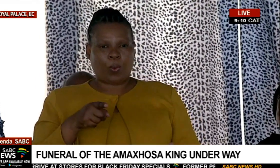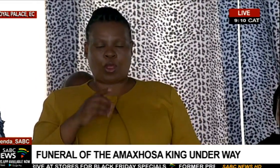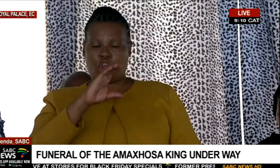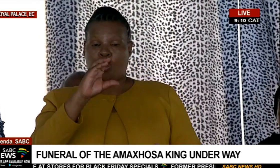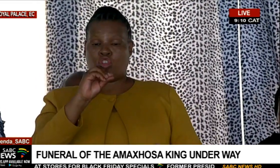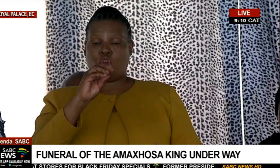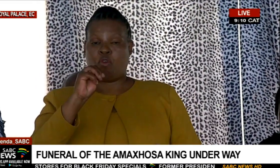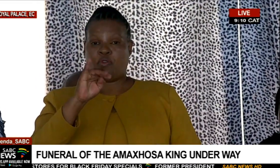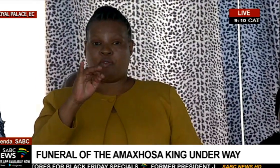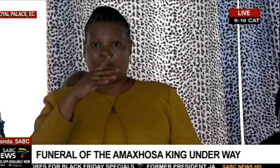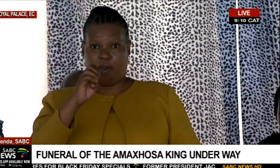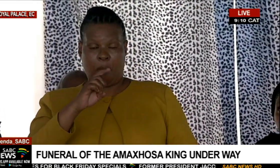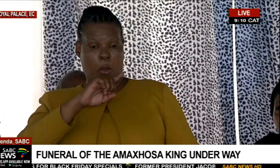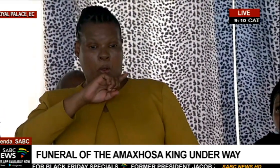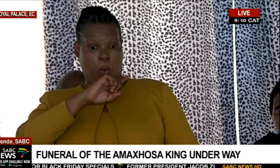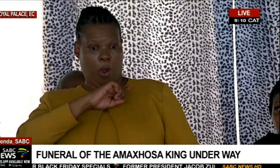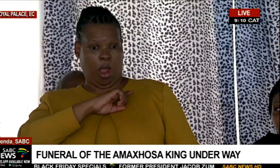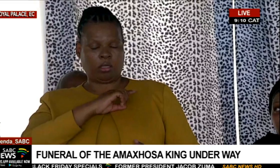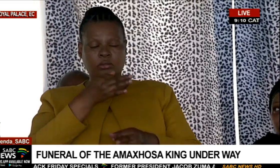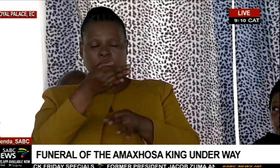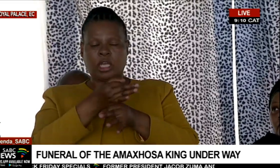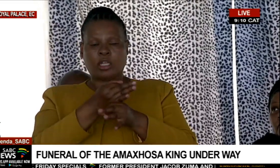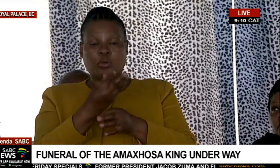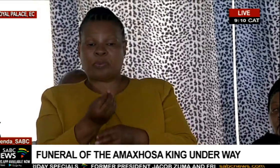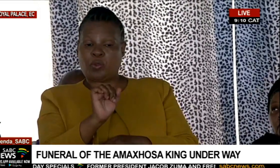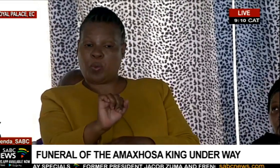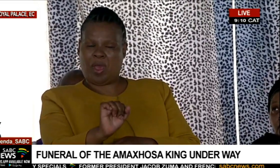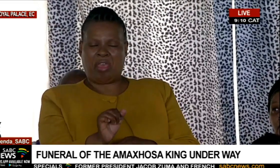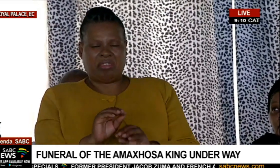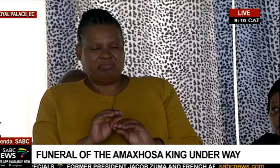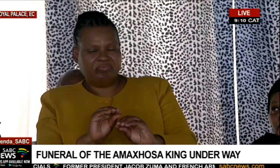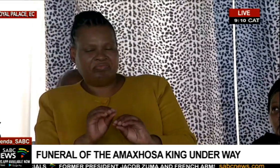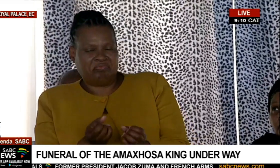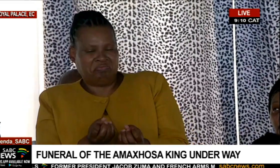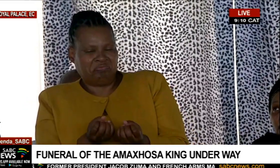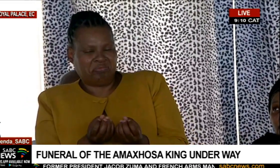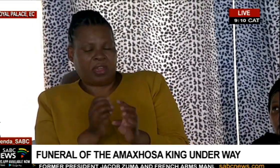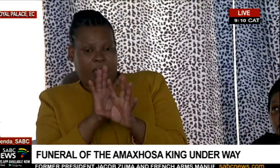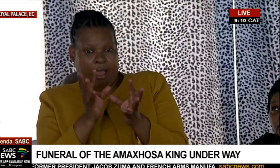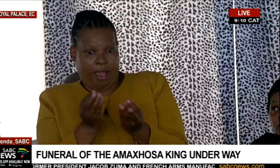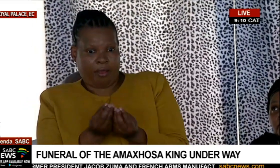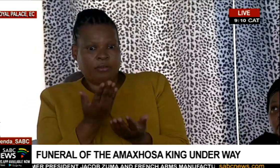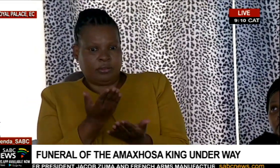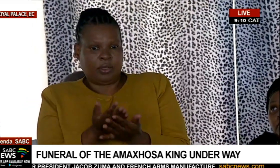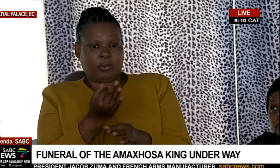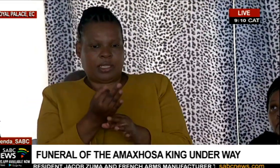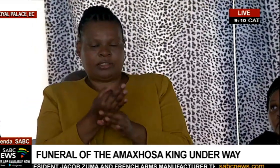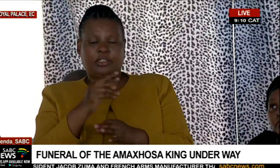egudiswa nguyisemncinci unkosi uJongintaba amabanga phansi ukumkani wafunde kucofa imvaba